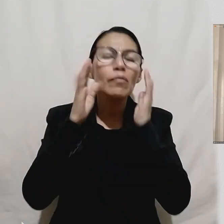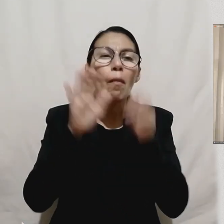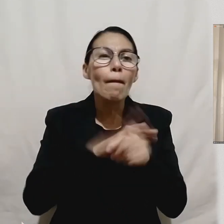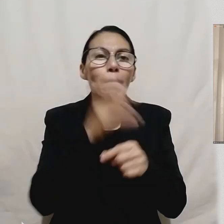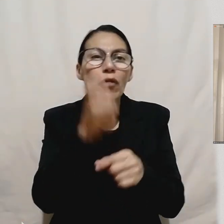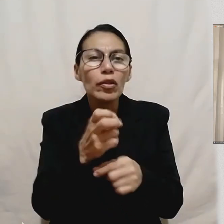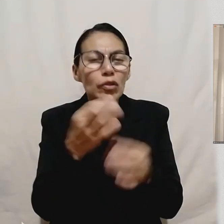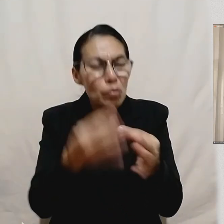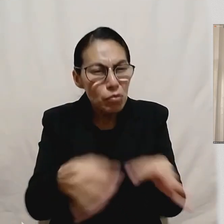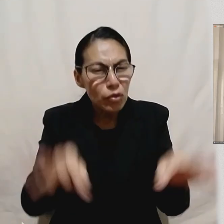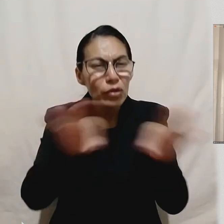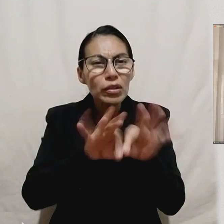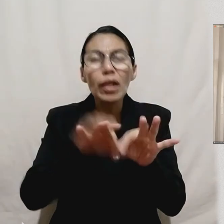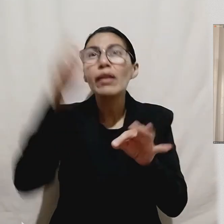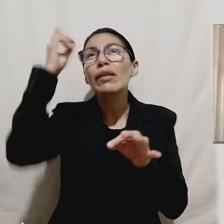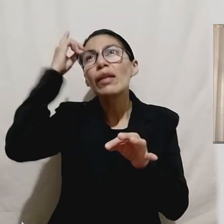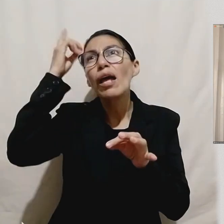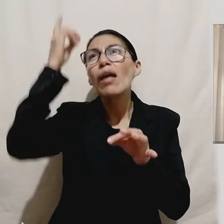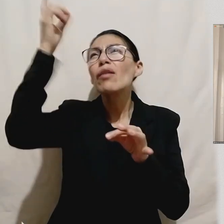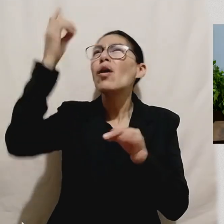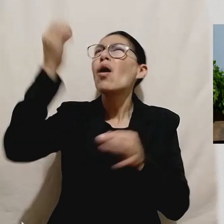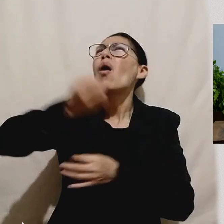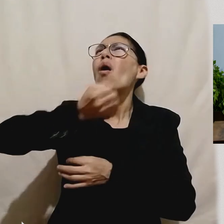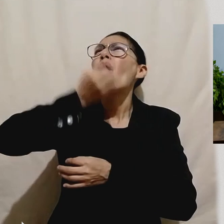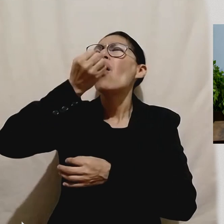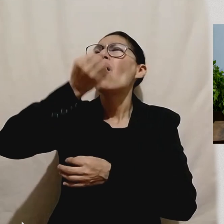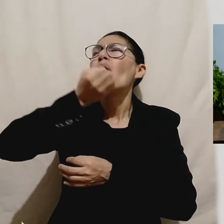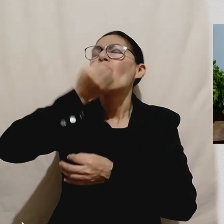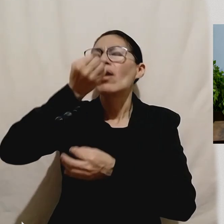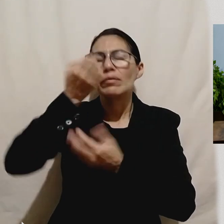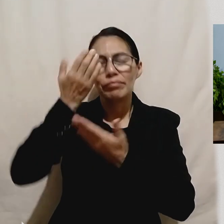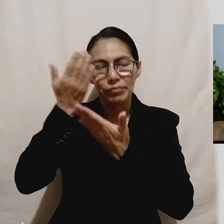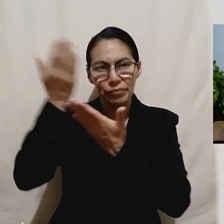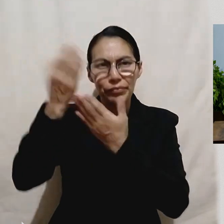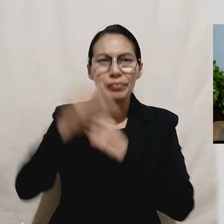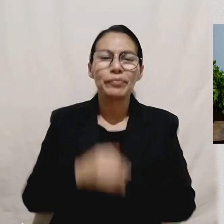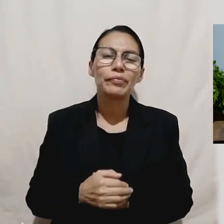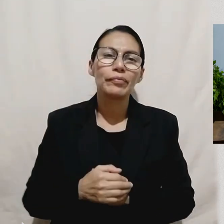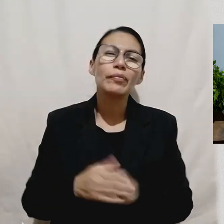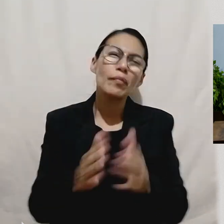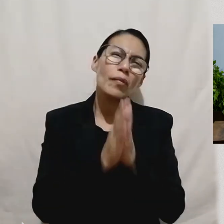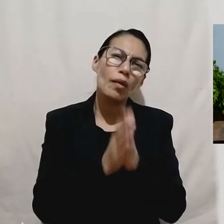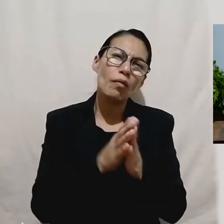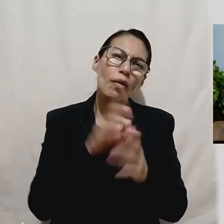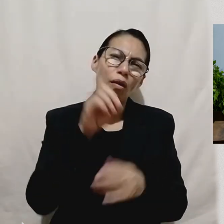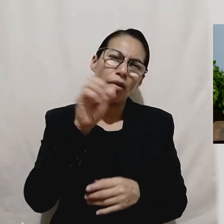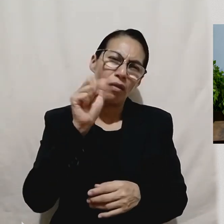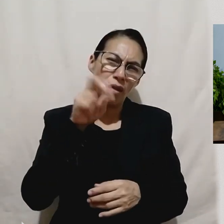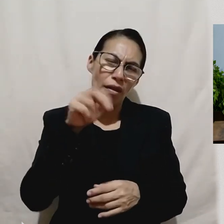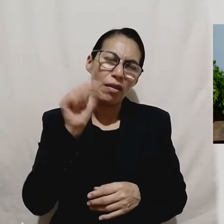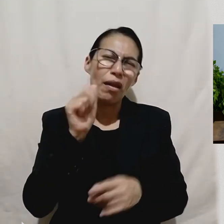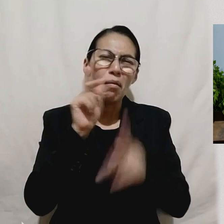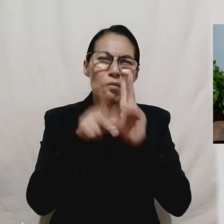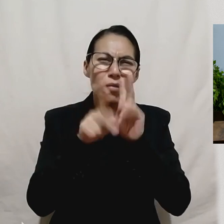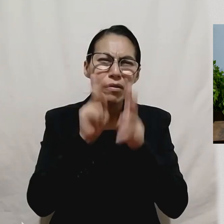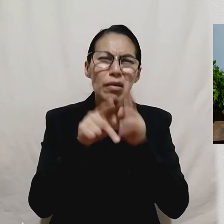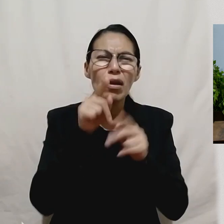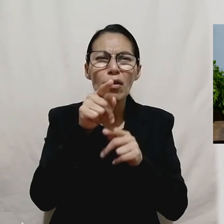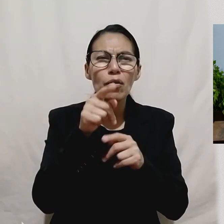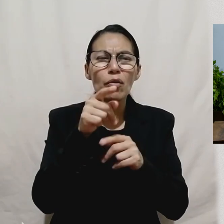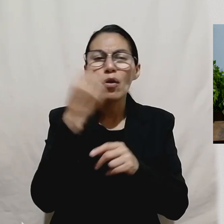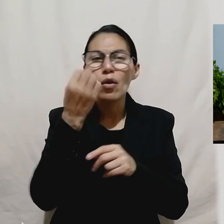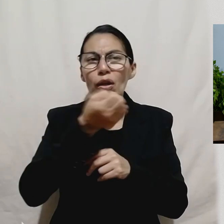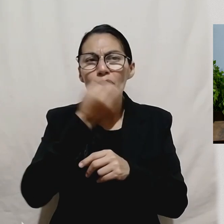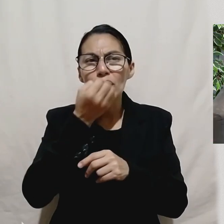invocar al dios vivo a través de la oración y cuéntanos algo Dana de tu experiencia con Dios en